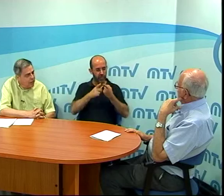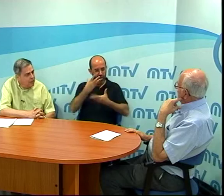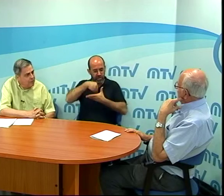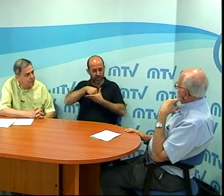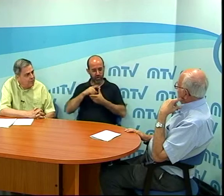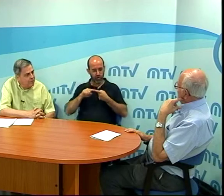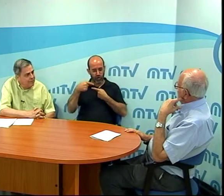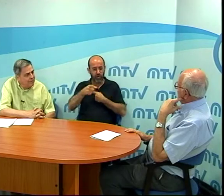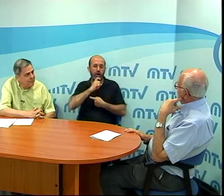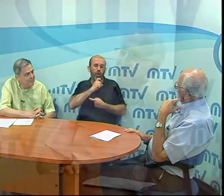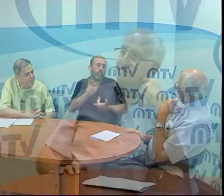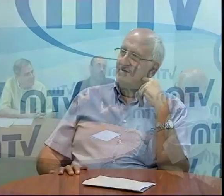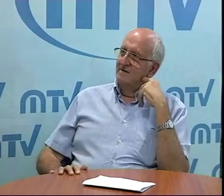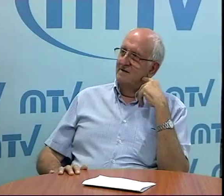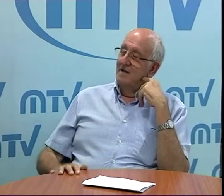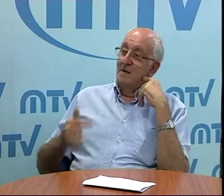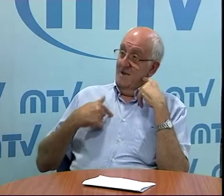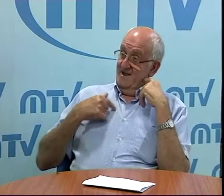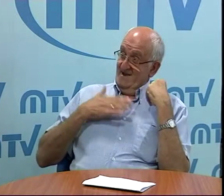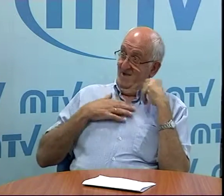si los tenés?